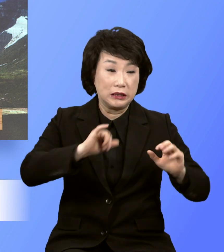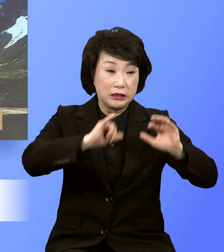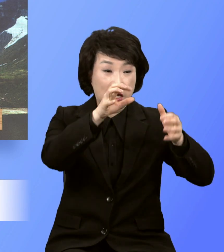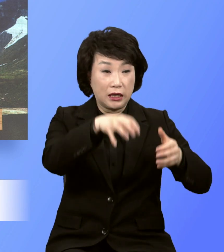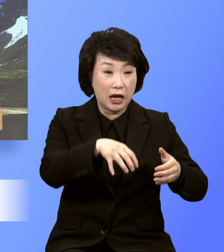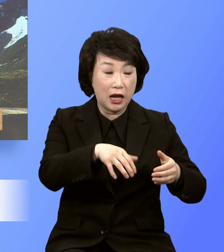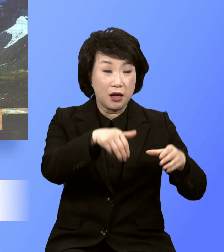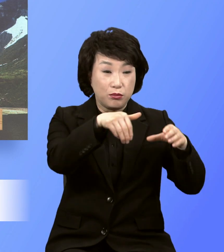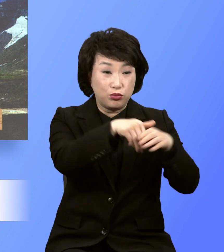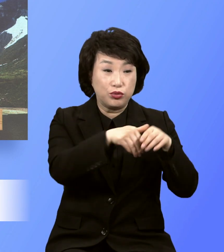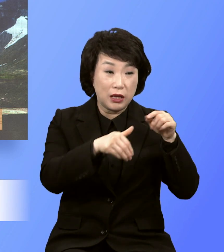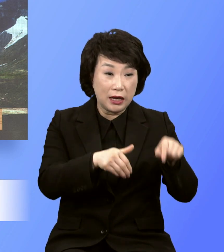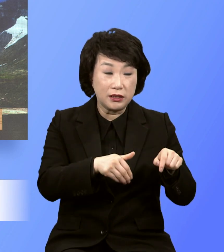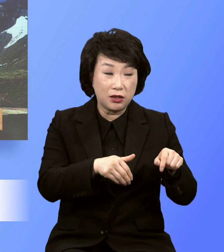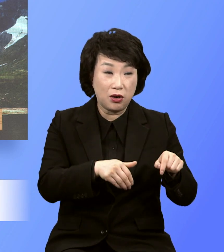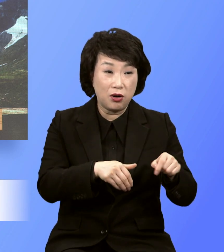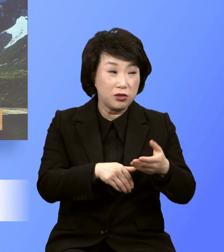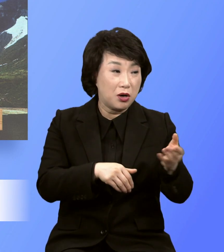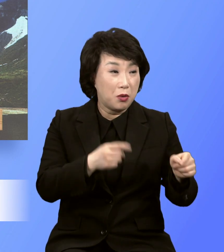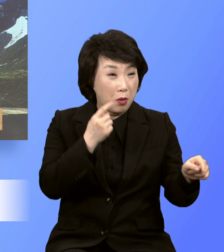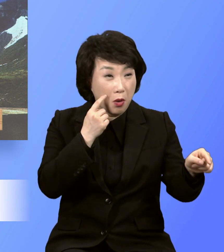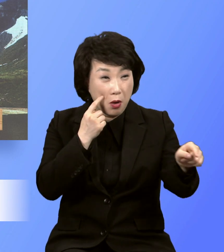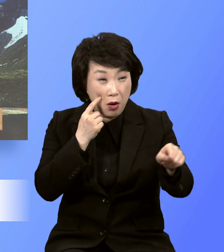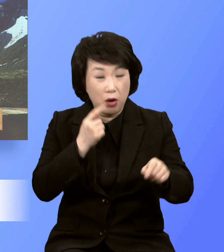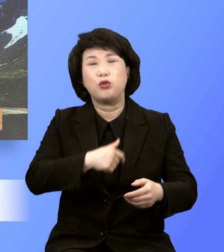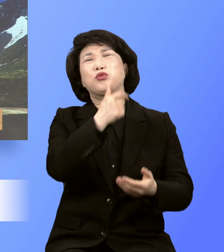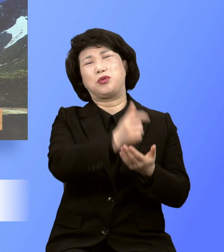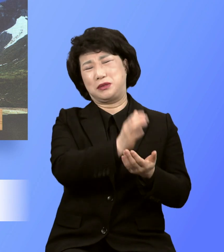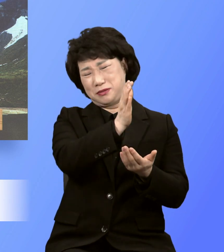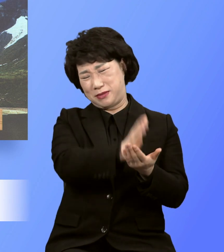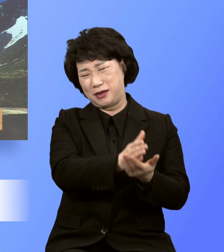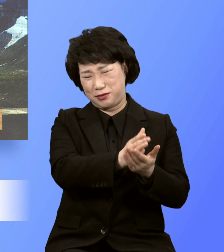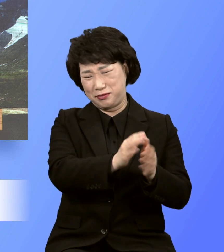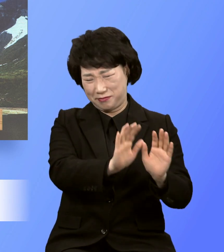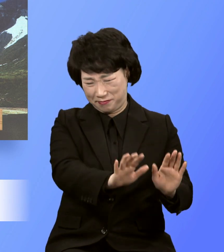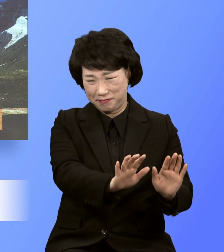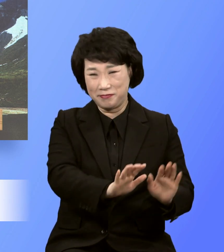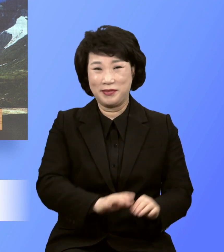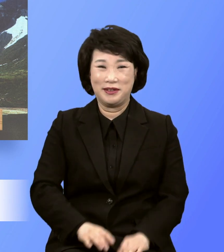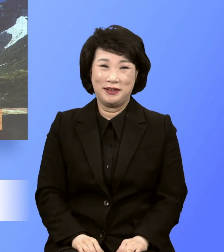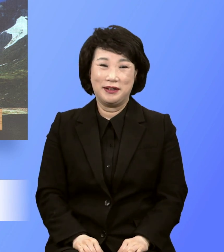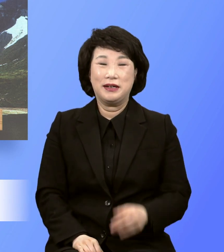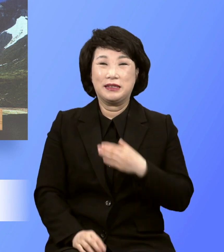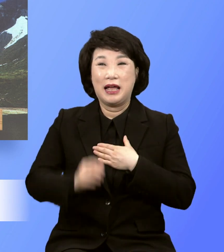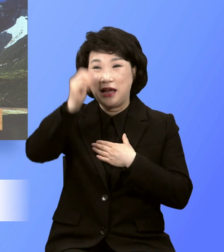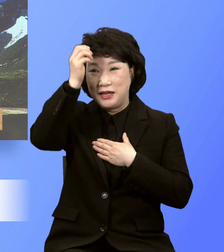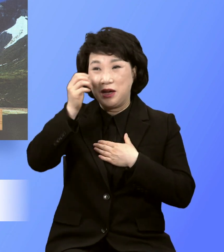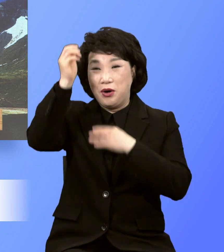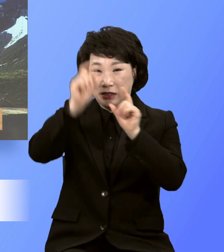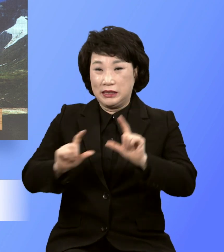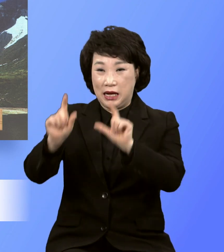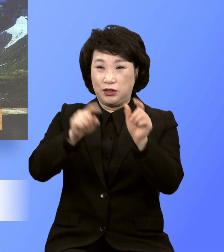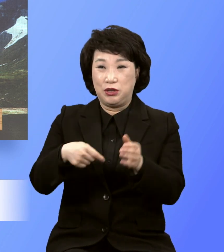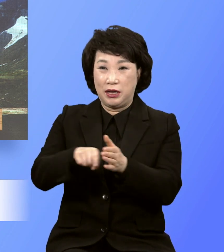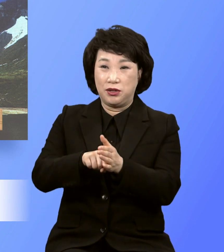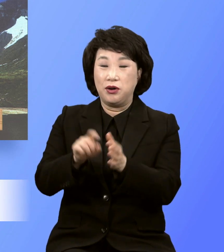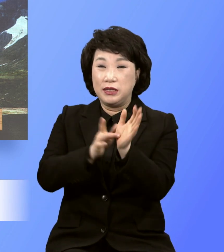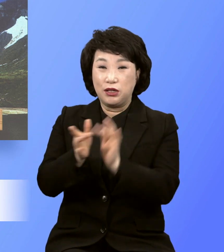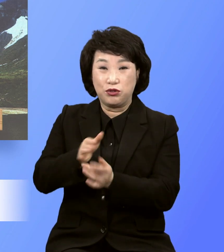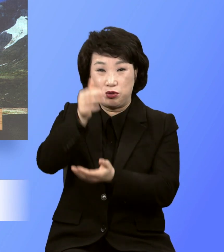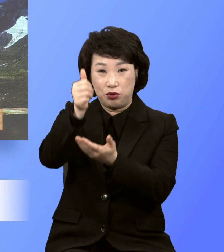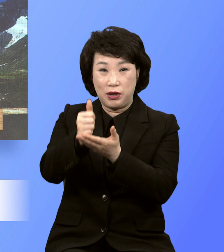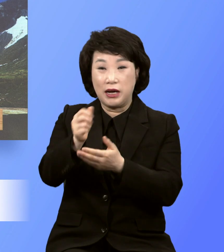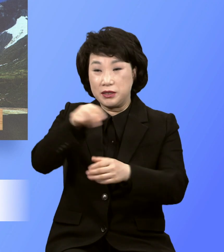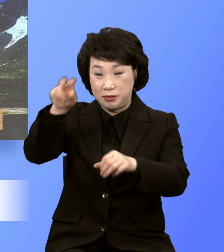세상 물질 문명의 현실 속에 속지 말아야 합니다. 내 영혼이 살기 위해서